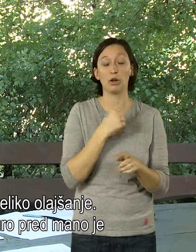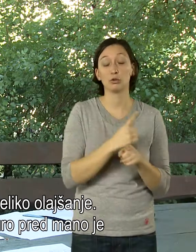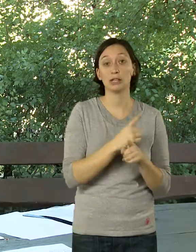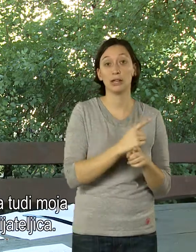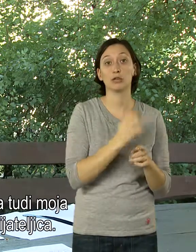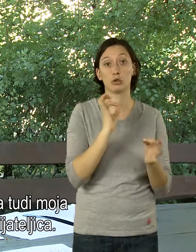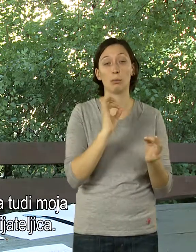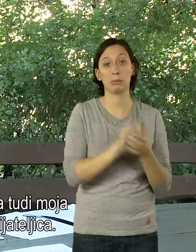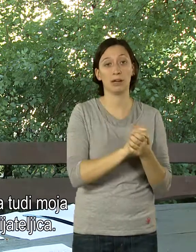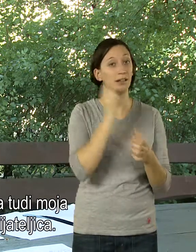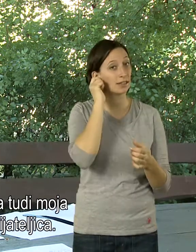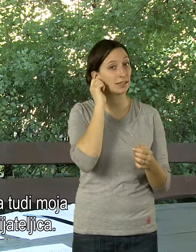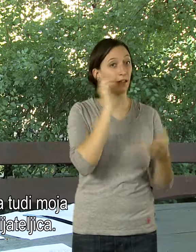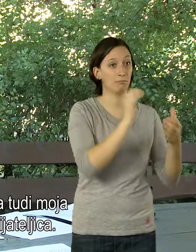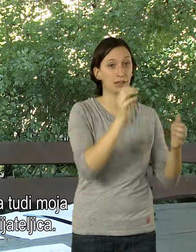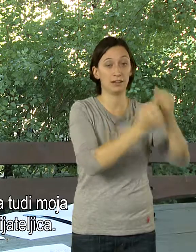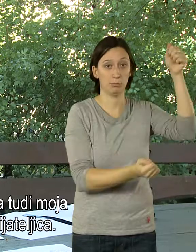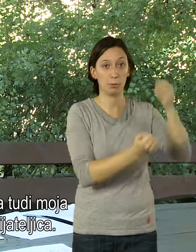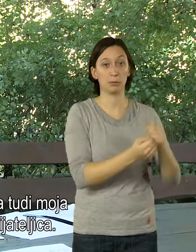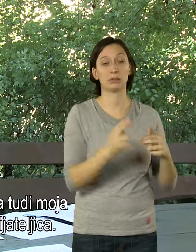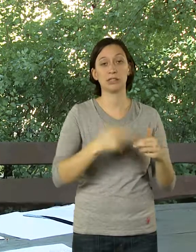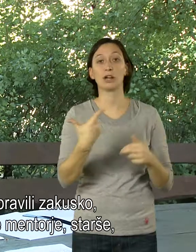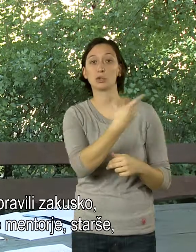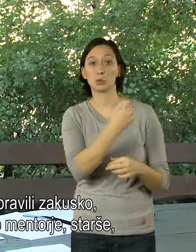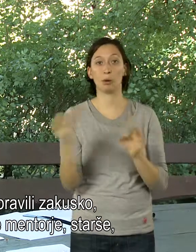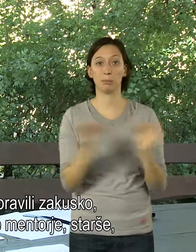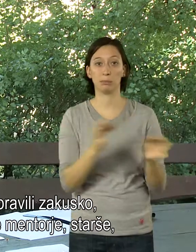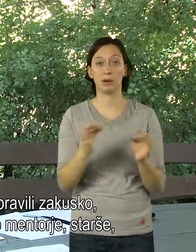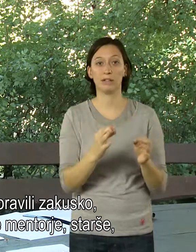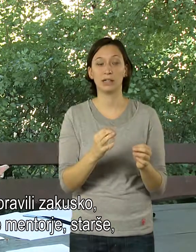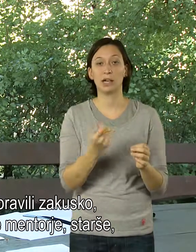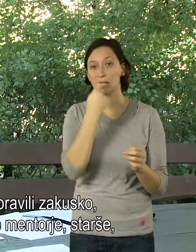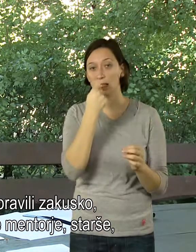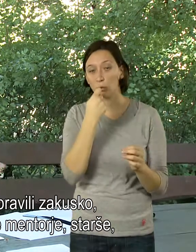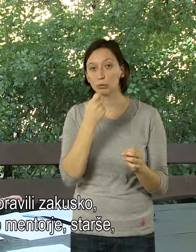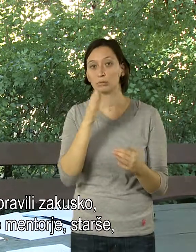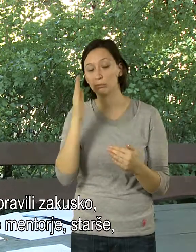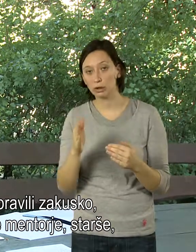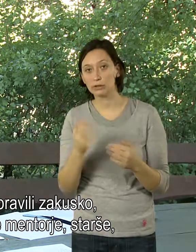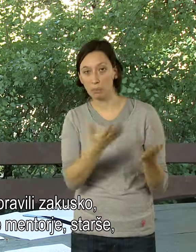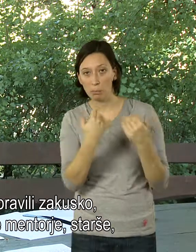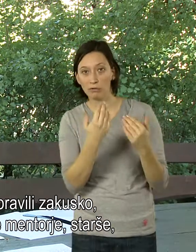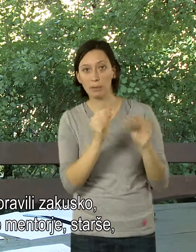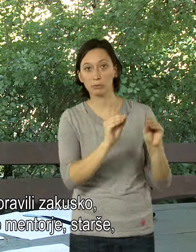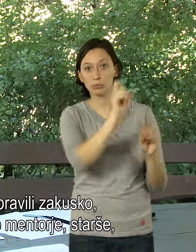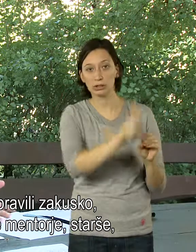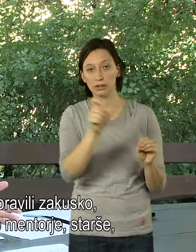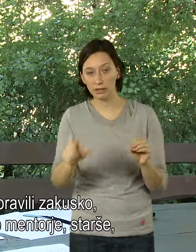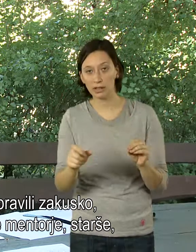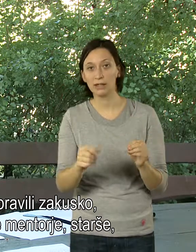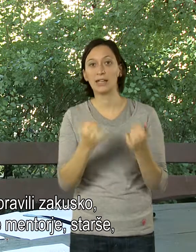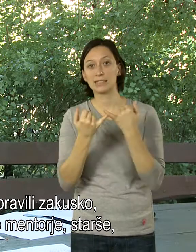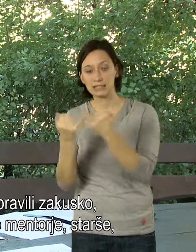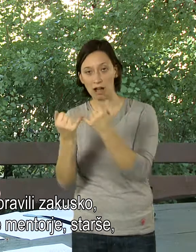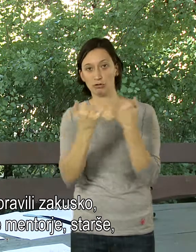je diplomirala tudi moja dobra prijateljica, s katero smo skupaj pripravili zakulis skone in smo povabili